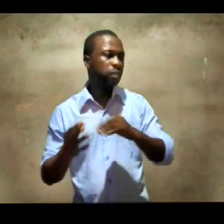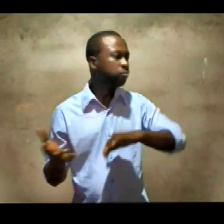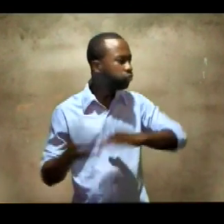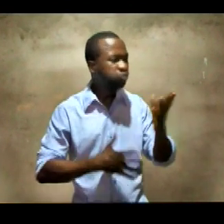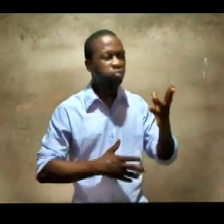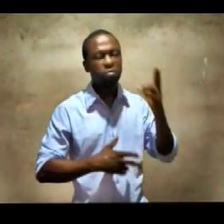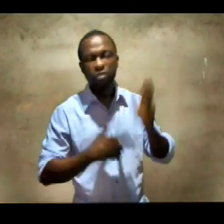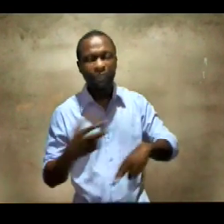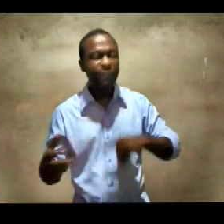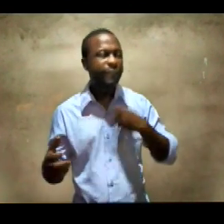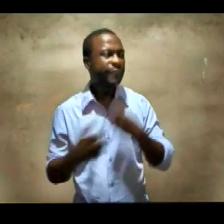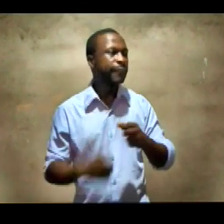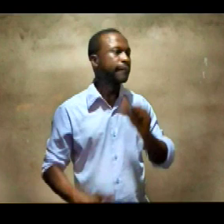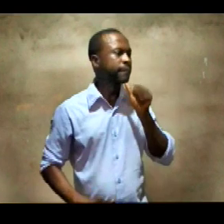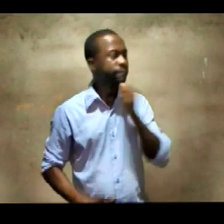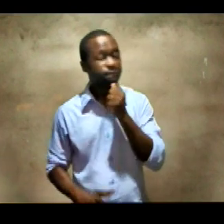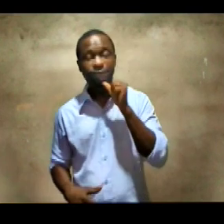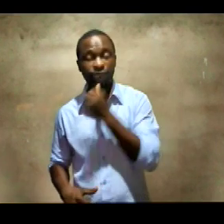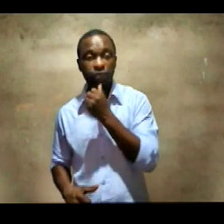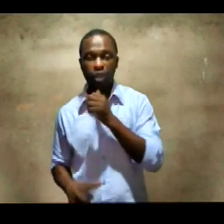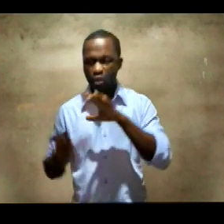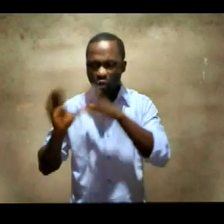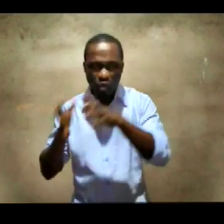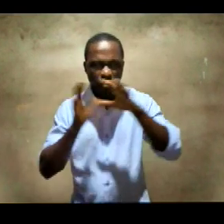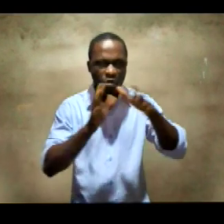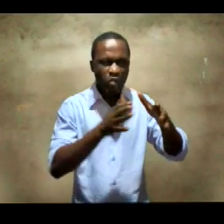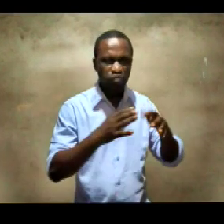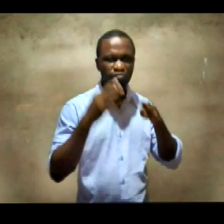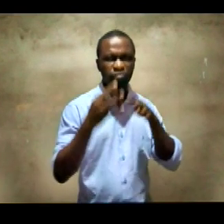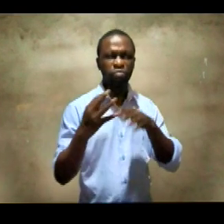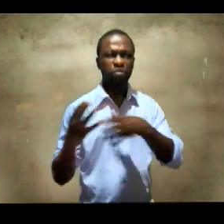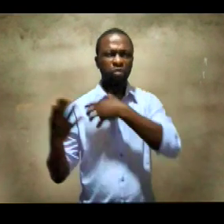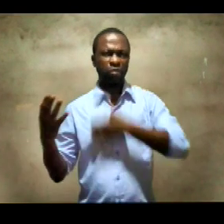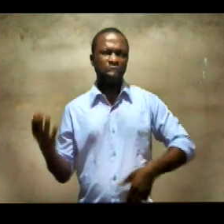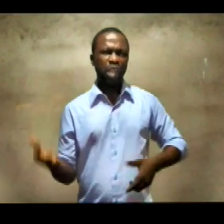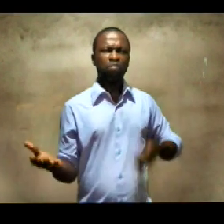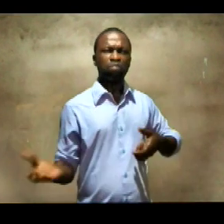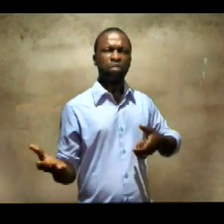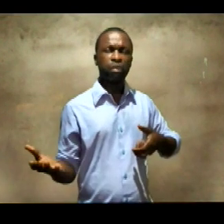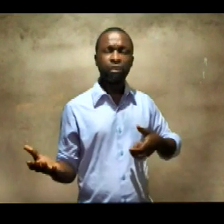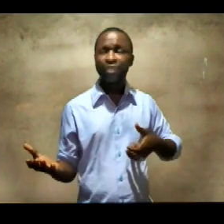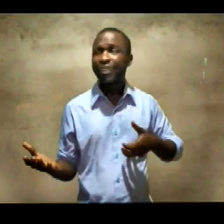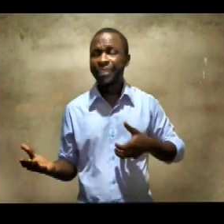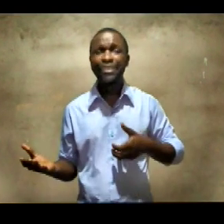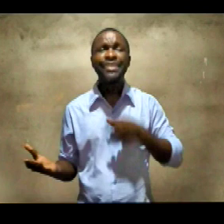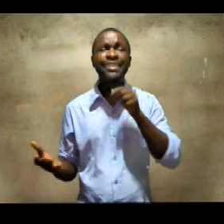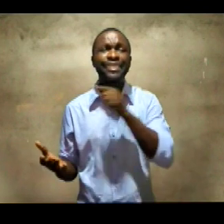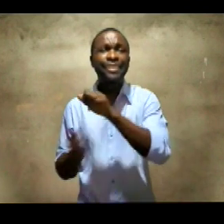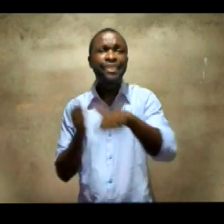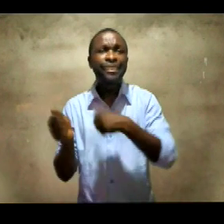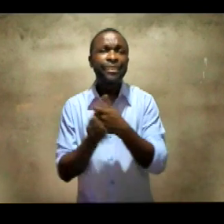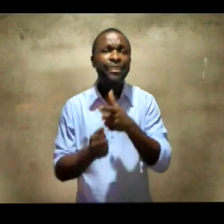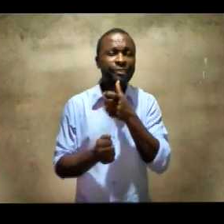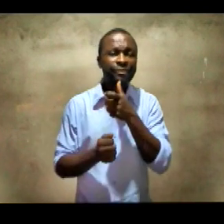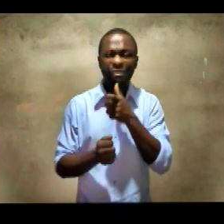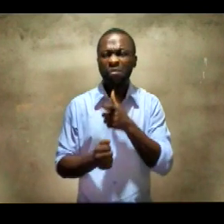en proie à des violences et des attaques brutales menées par des groupes armés. Ces attaques attribuées aux éléments de l'Unité pour la